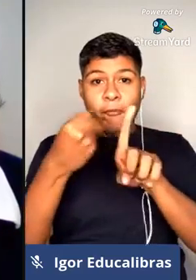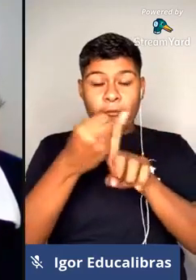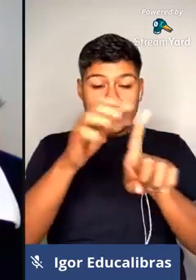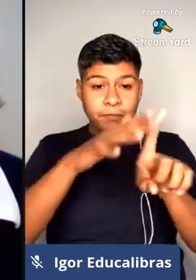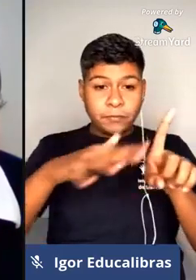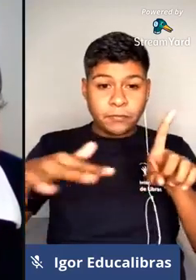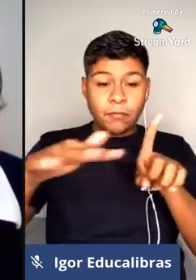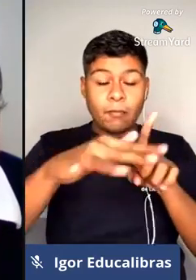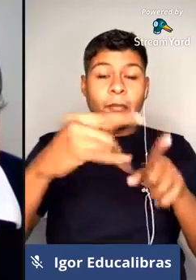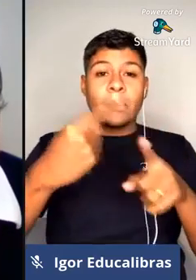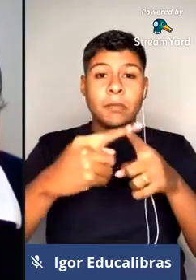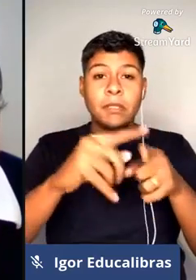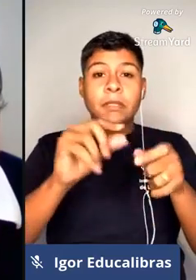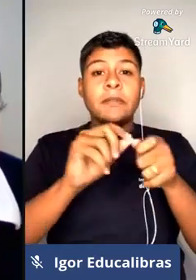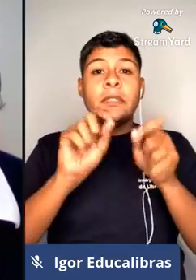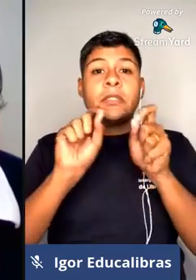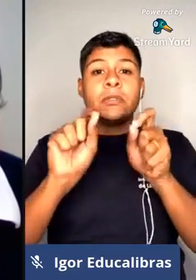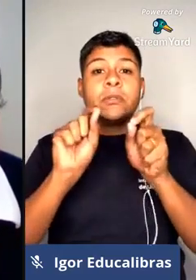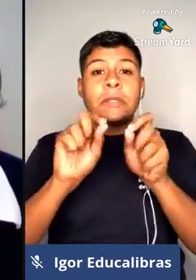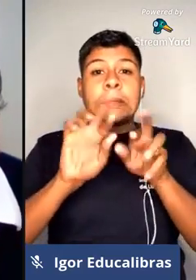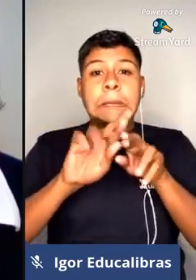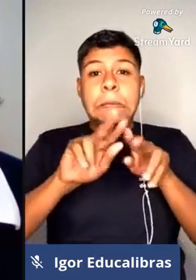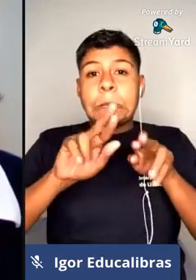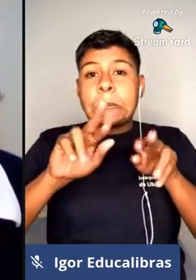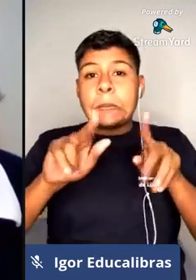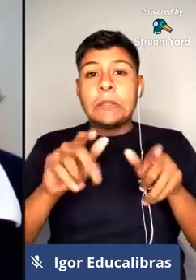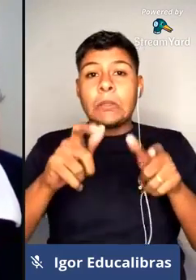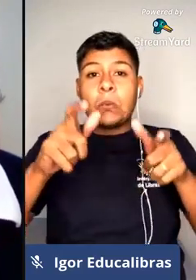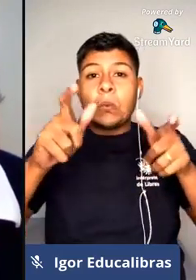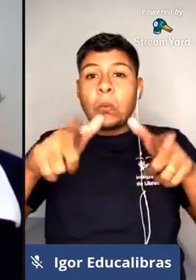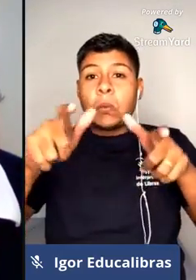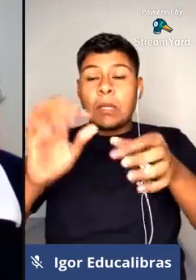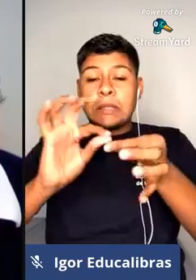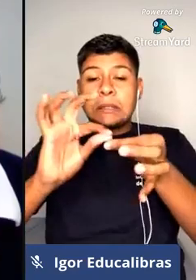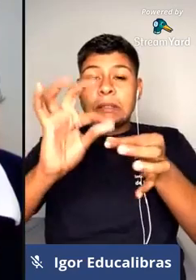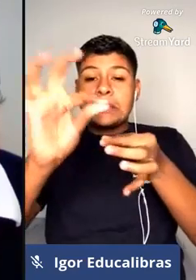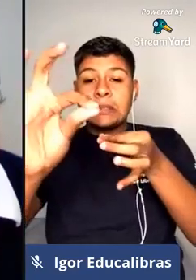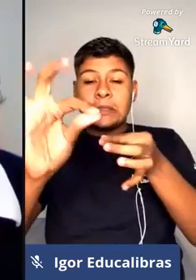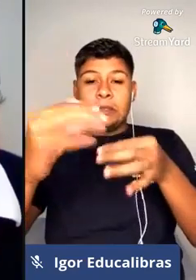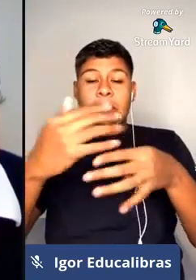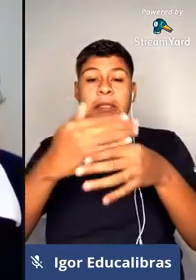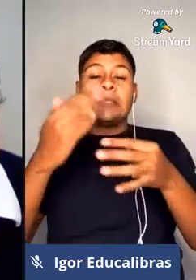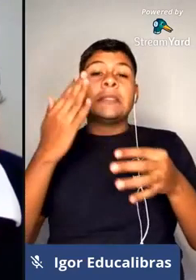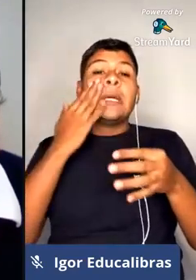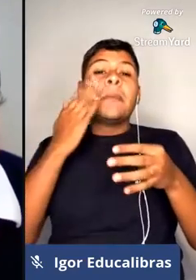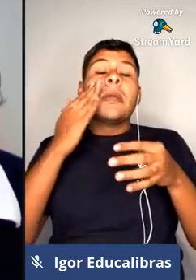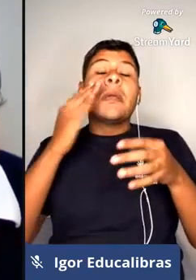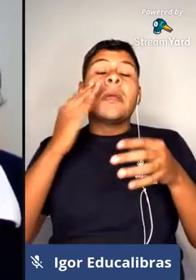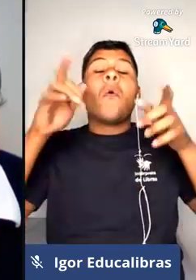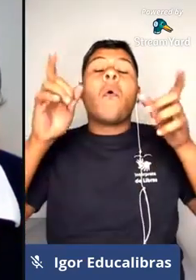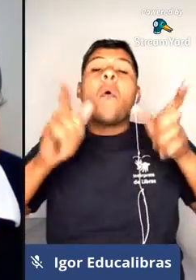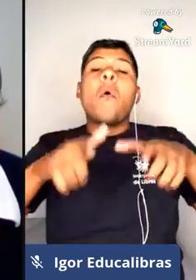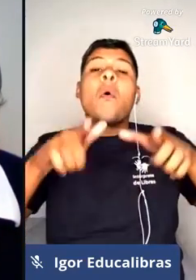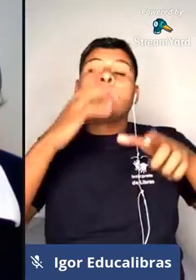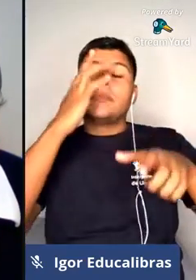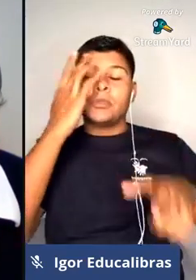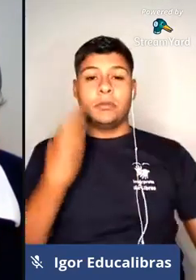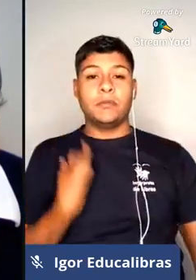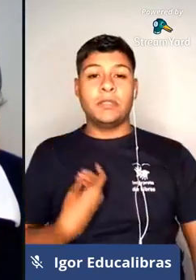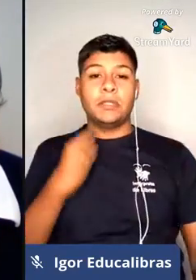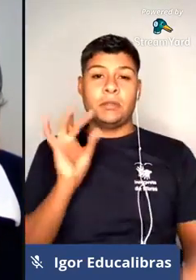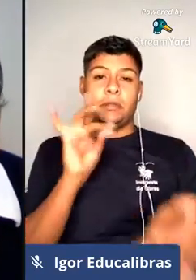porque foram feitas buscas nas regiões mais distantes da cidade para saber onde as pessoas viviam de